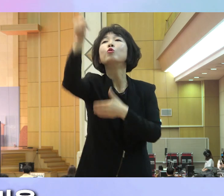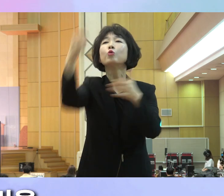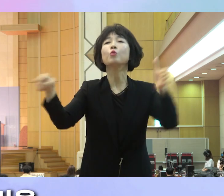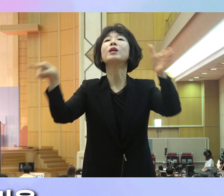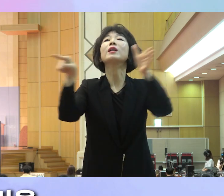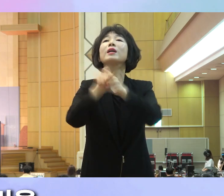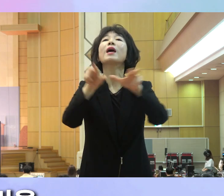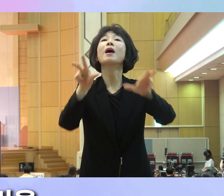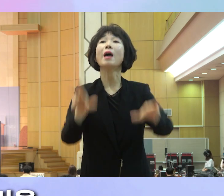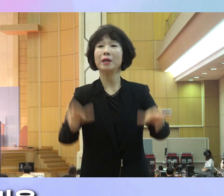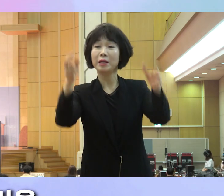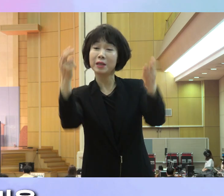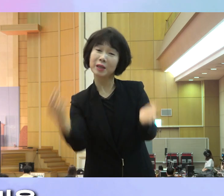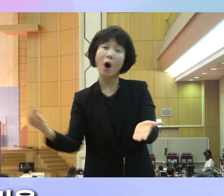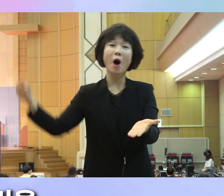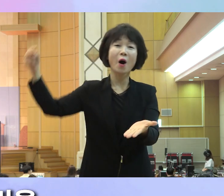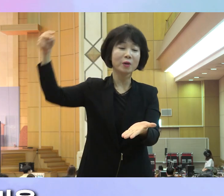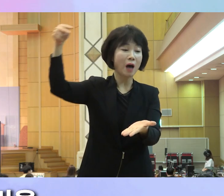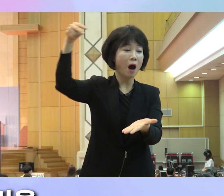군병들아, 주 위에